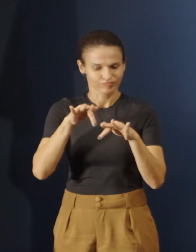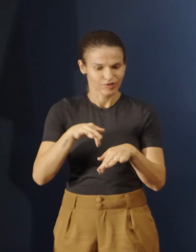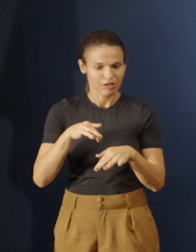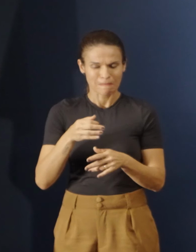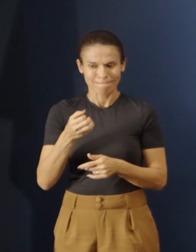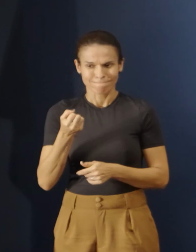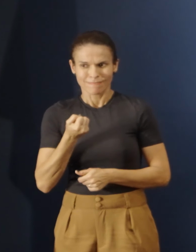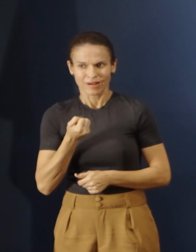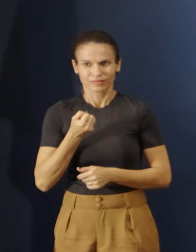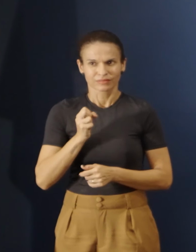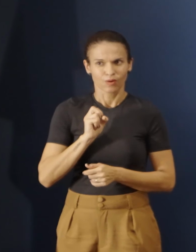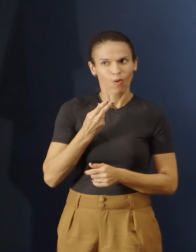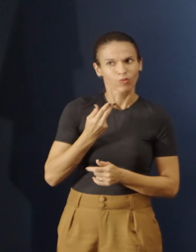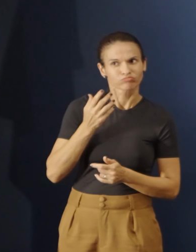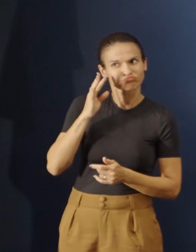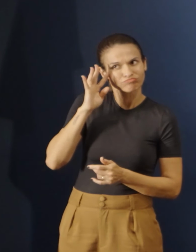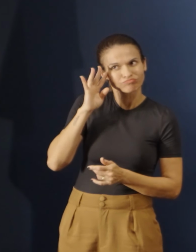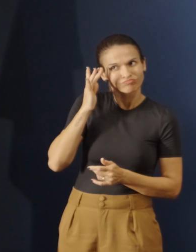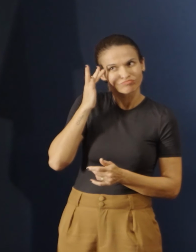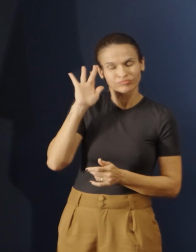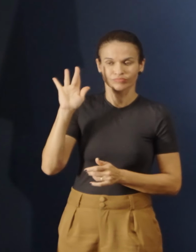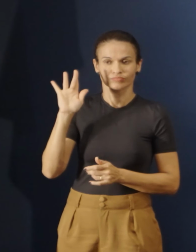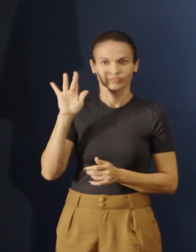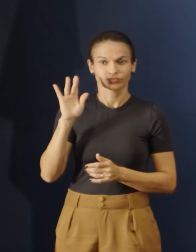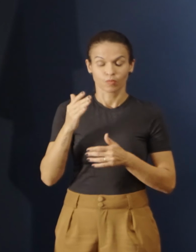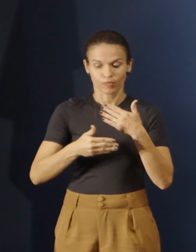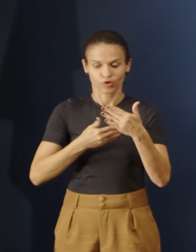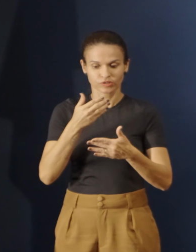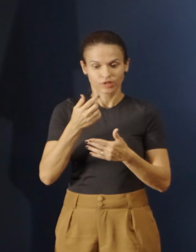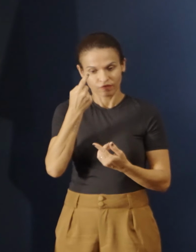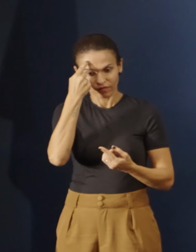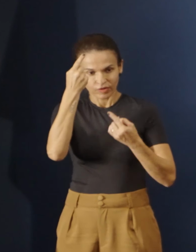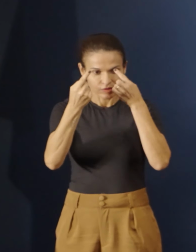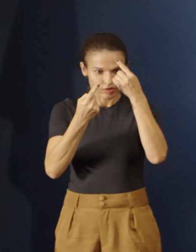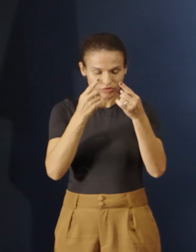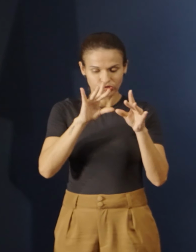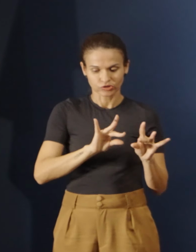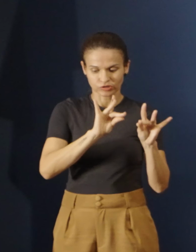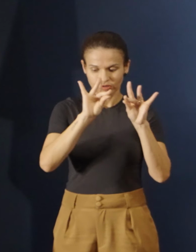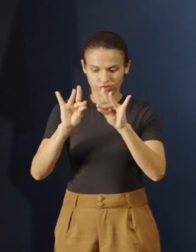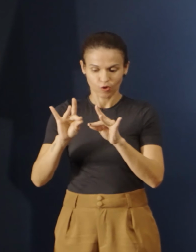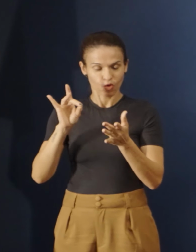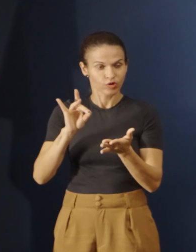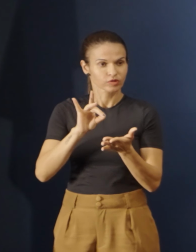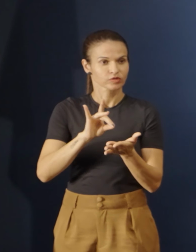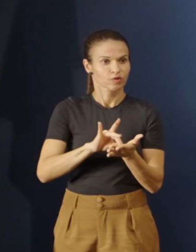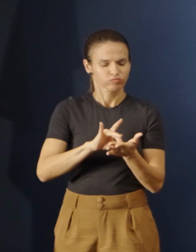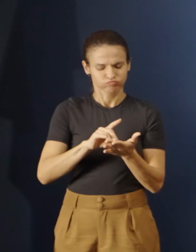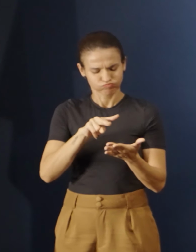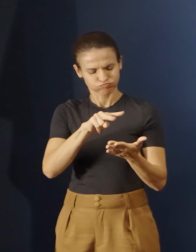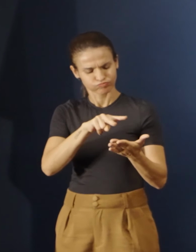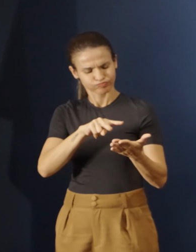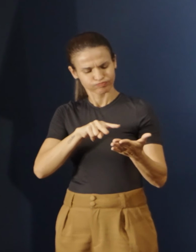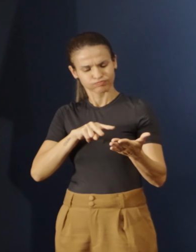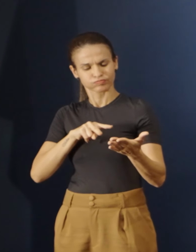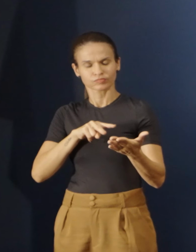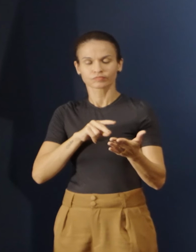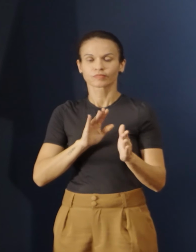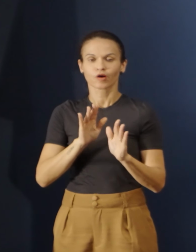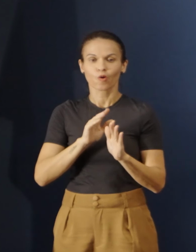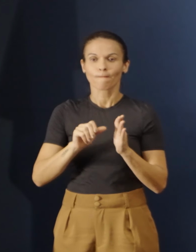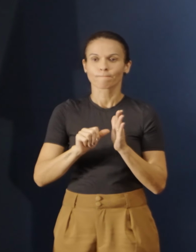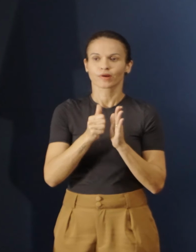não se matava. Quando eu estava no processo de inventário, de transcrição do original, quando eu bati o olho naquilo, eu falei assim, não, eu